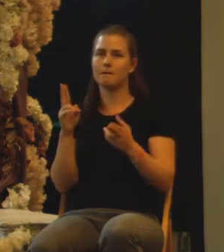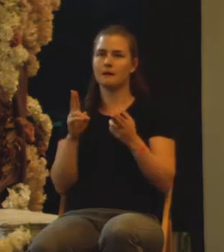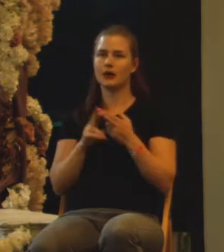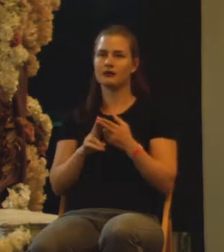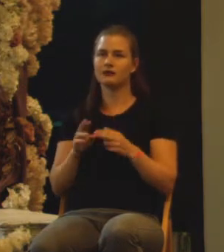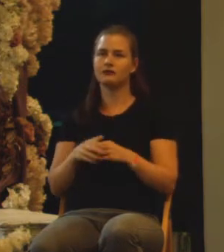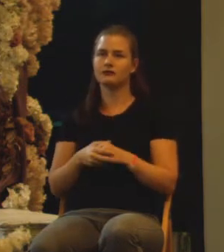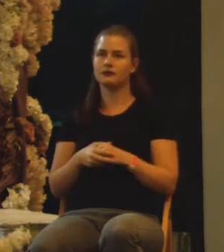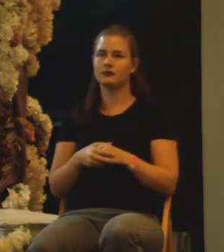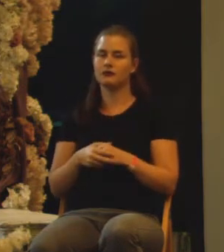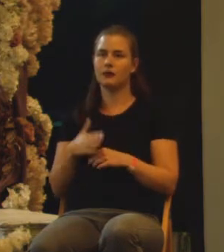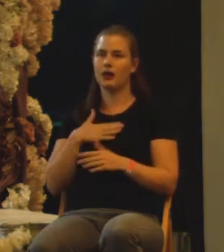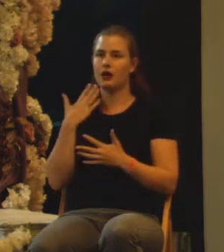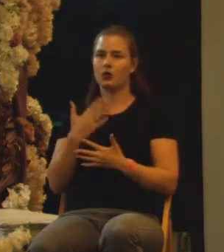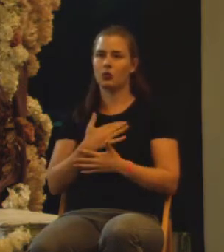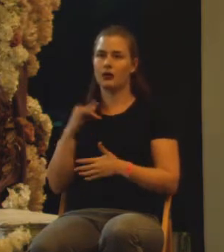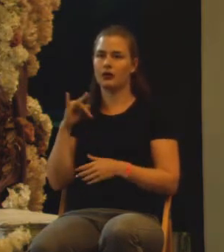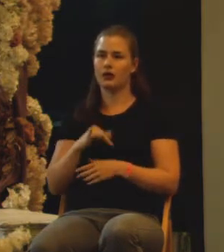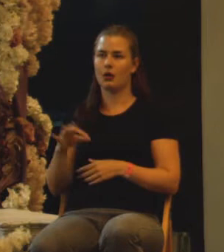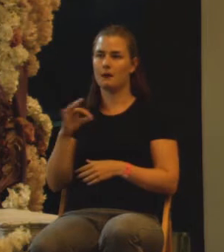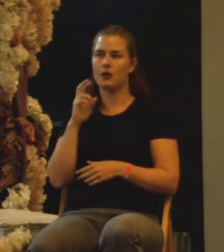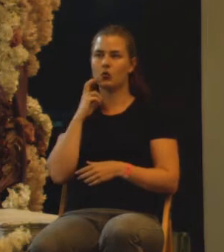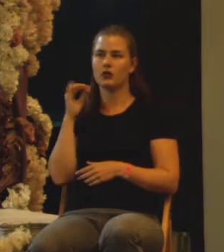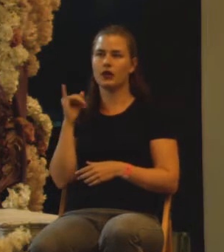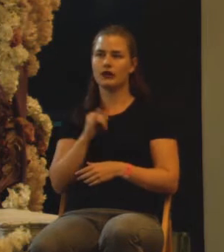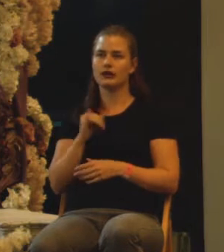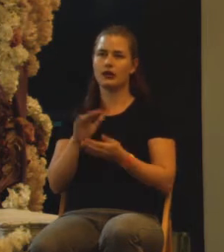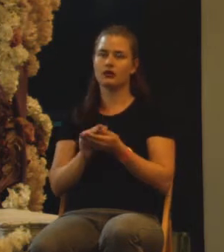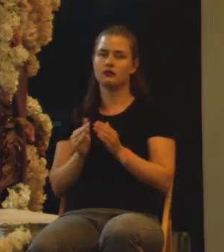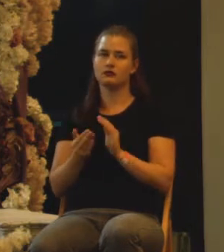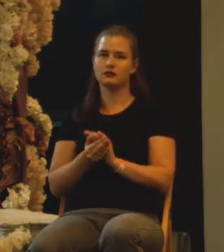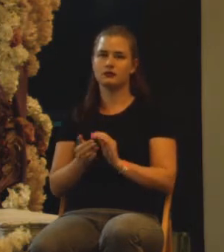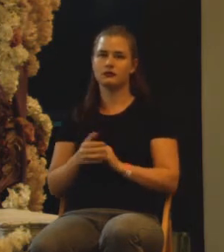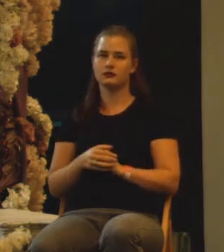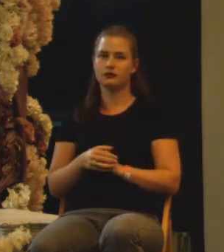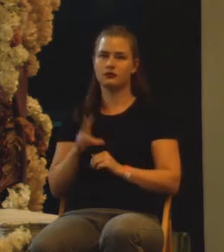поцеловаться. Моя любимая история про секс и котлеты.